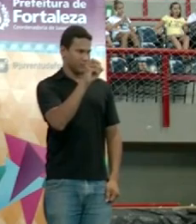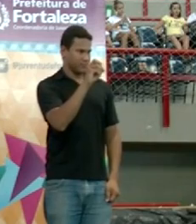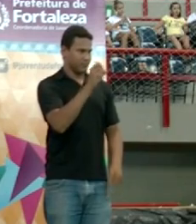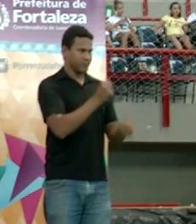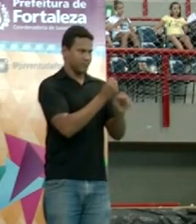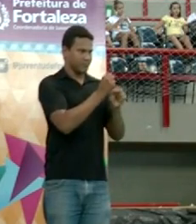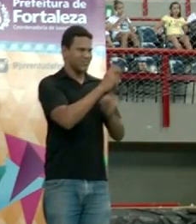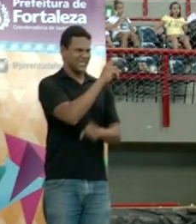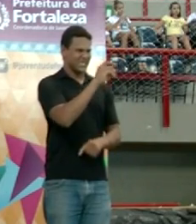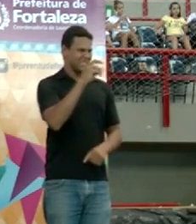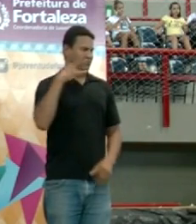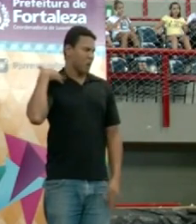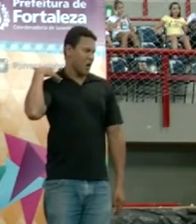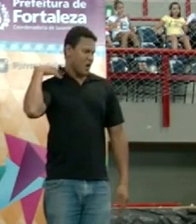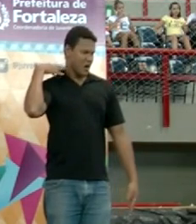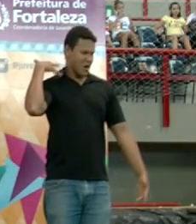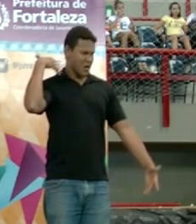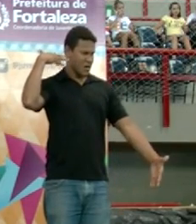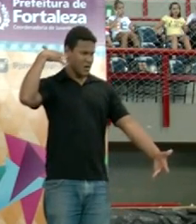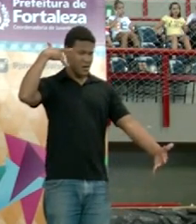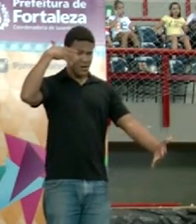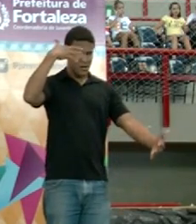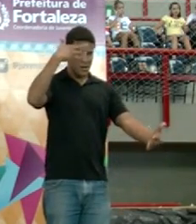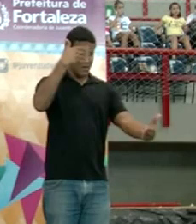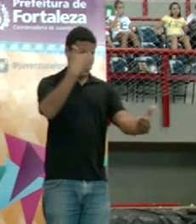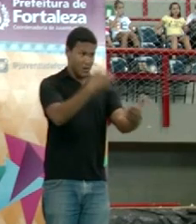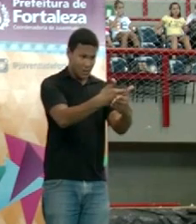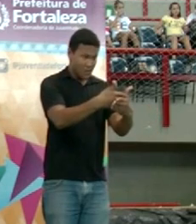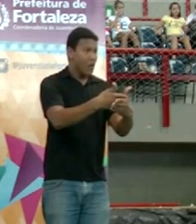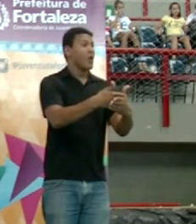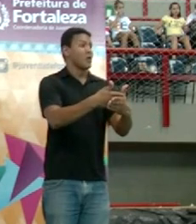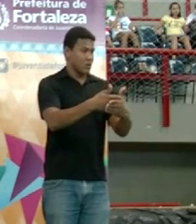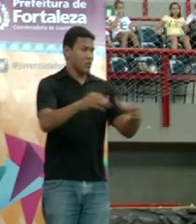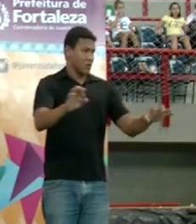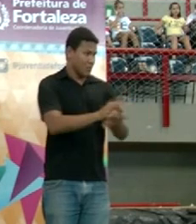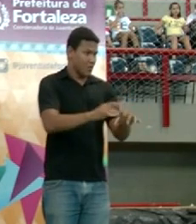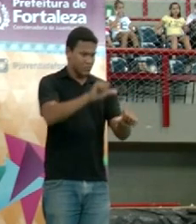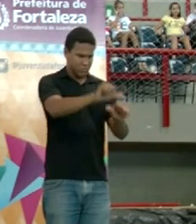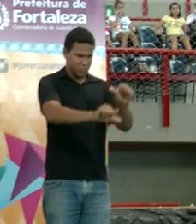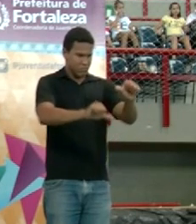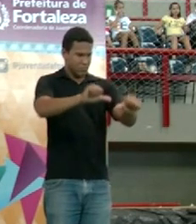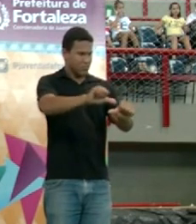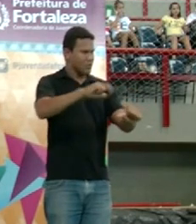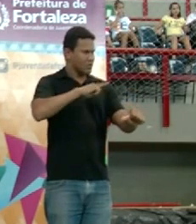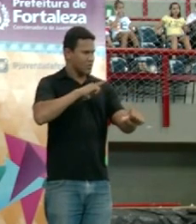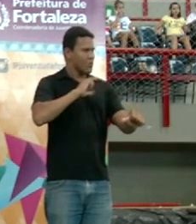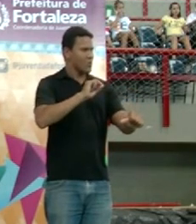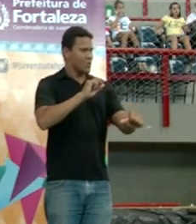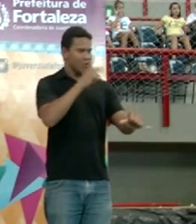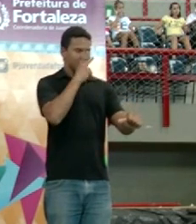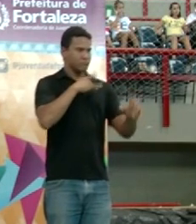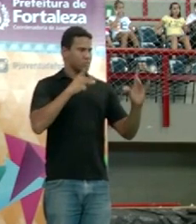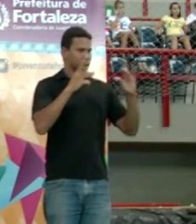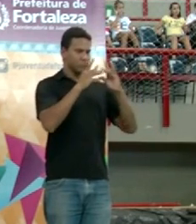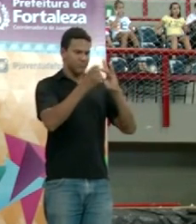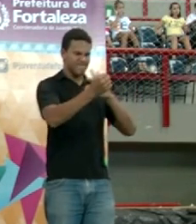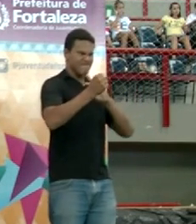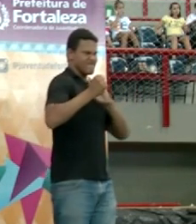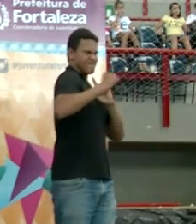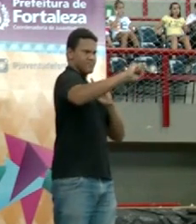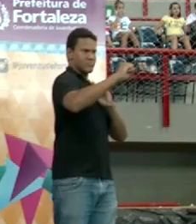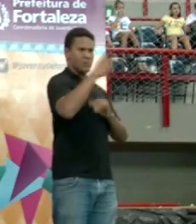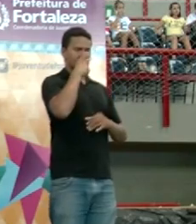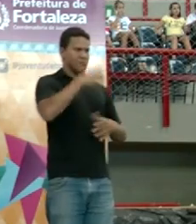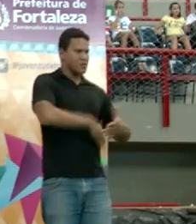aconteceu uma mudança, lógico, que durante esses 500 anos, bem simples. Os cavaleiros acabaram protegendo tanto o feudo, que não acontecia